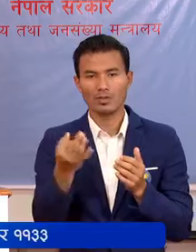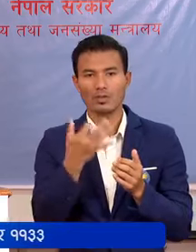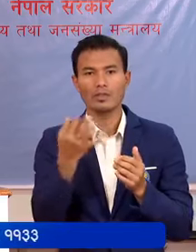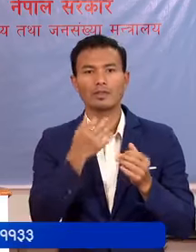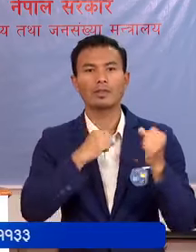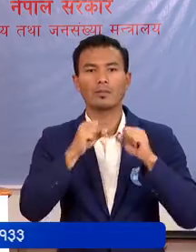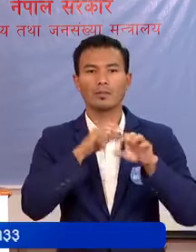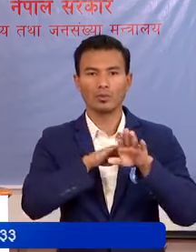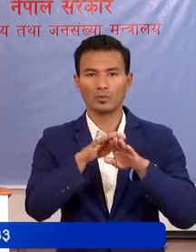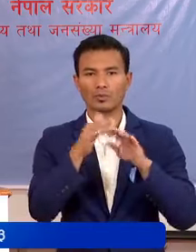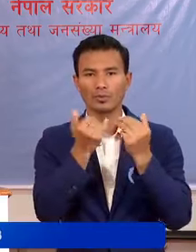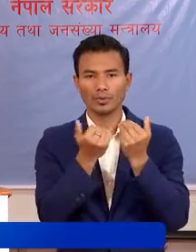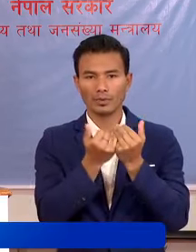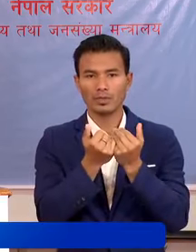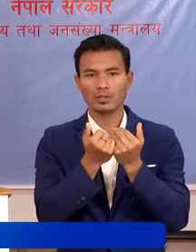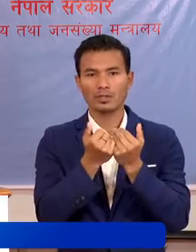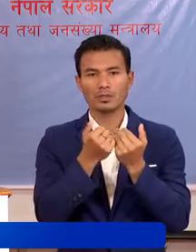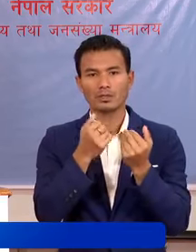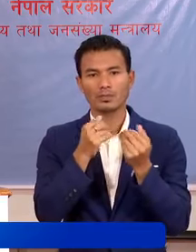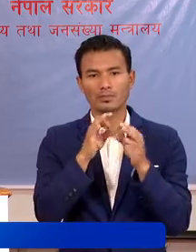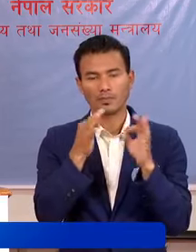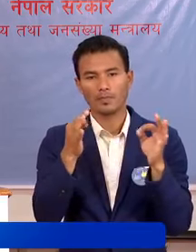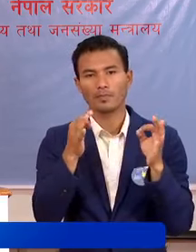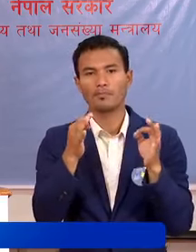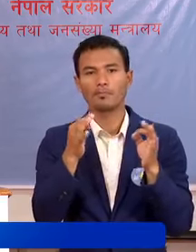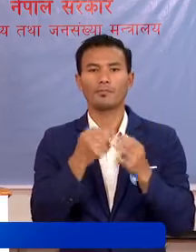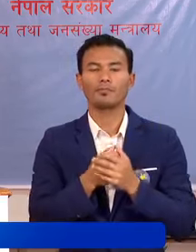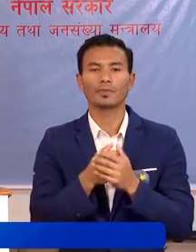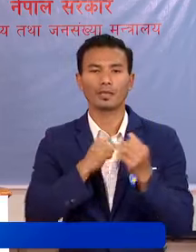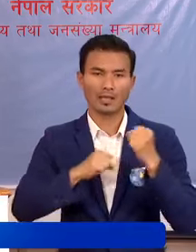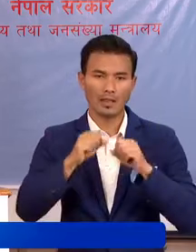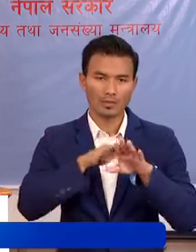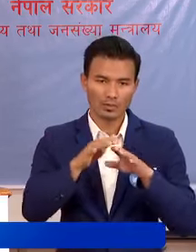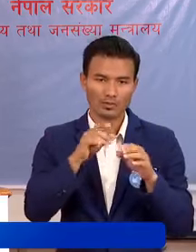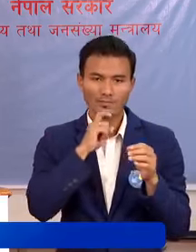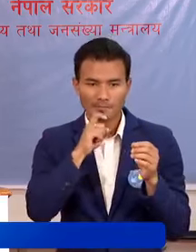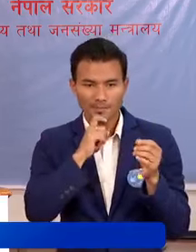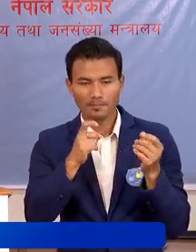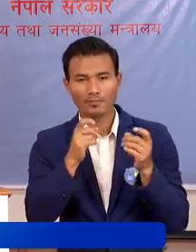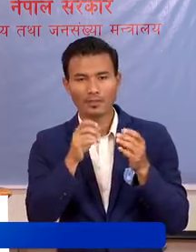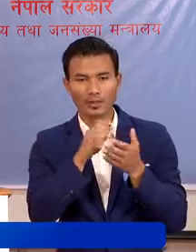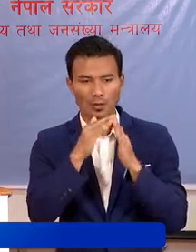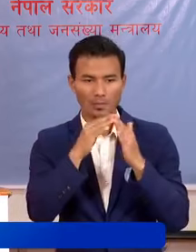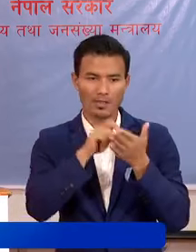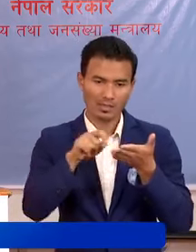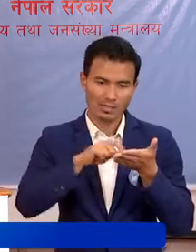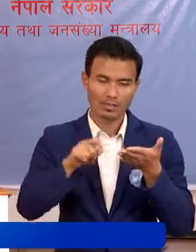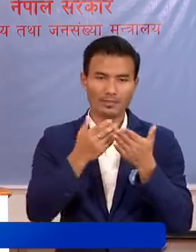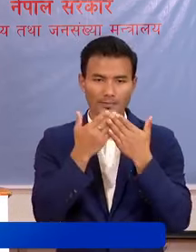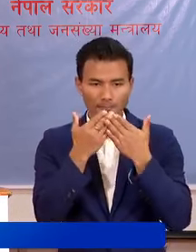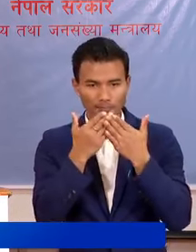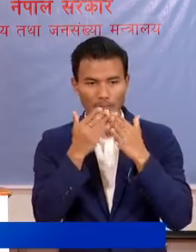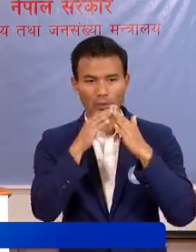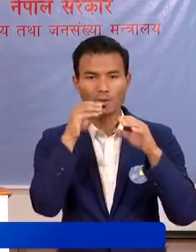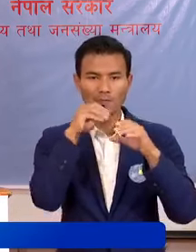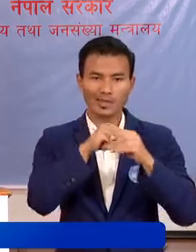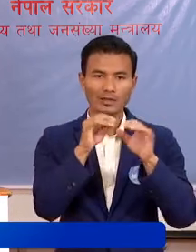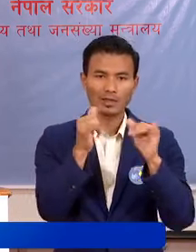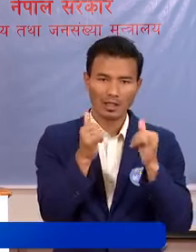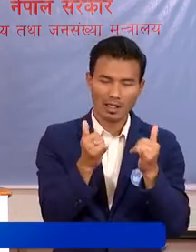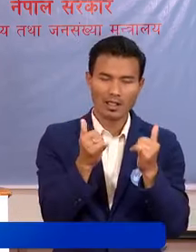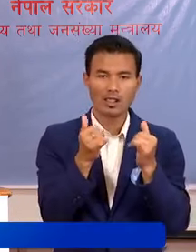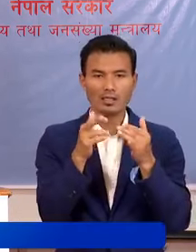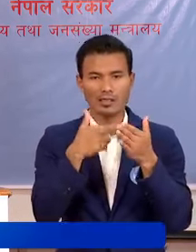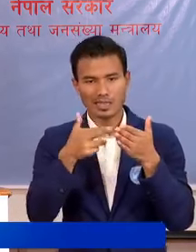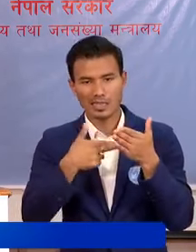क्रियाकलाप हरू गरेरा सांगितिक क्रियाकलाप लेकपर गर्माई पित्र खेल नशकीने खेल अरू